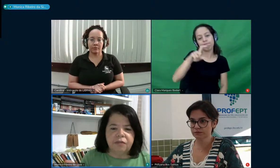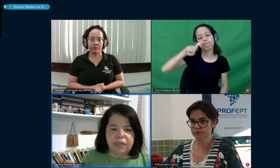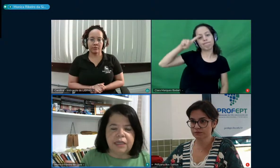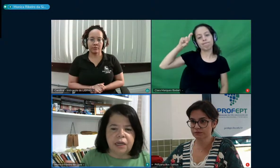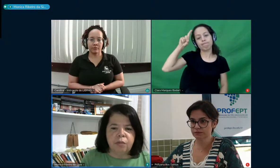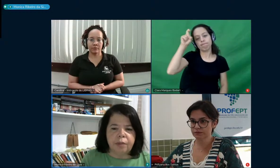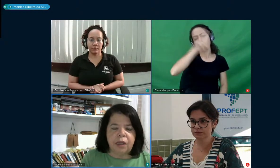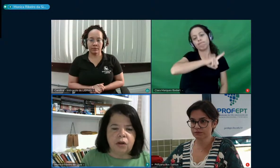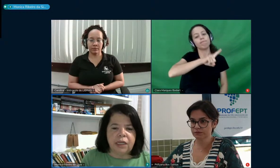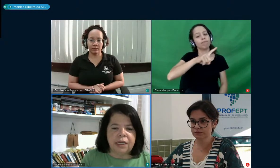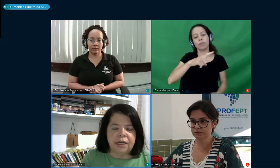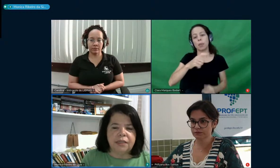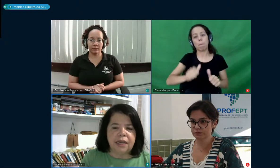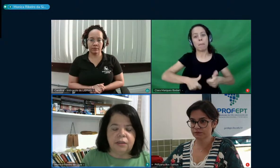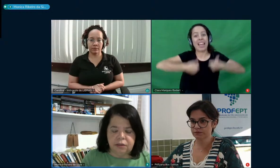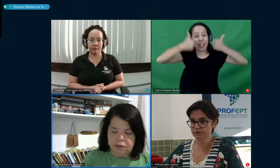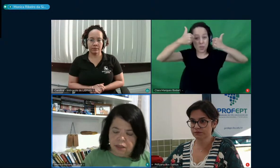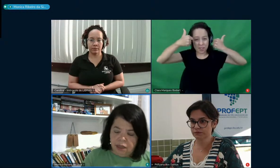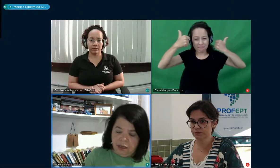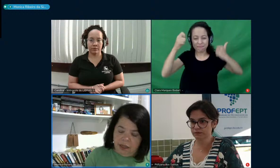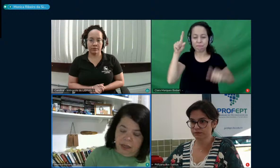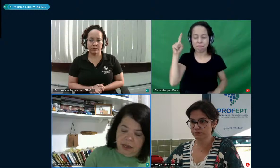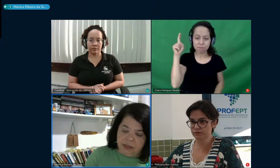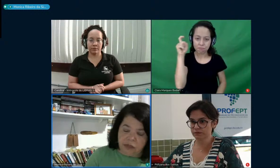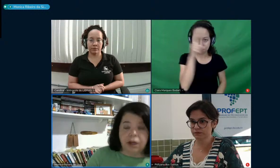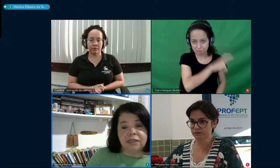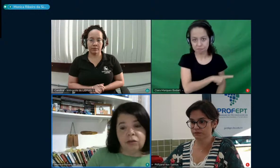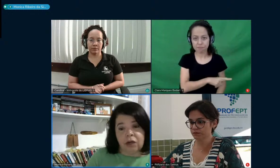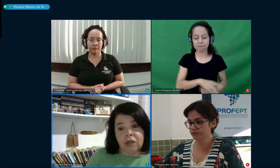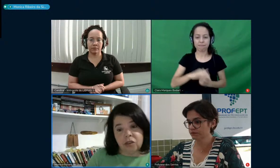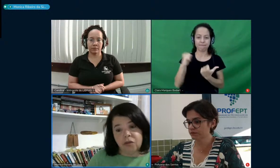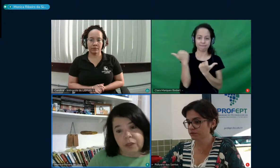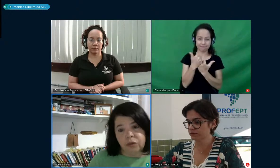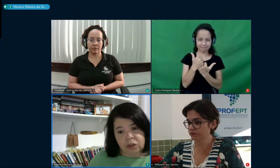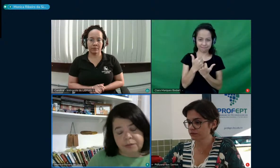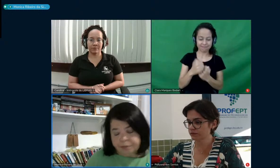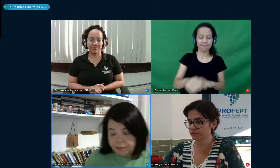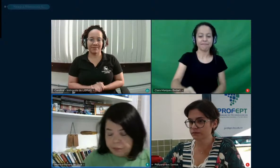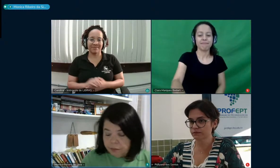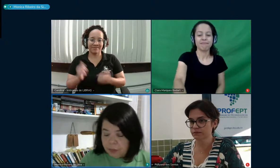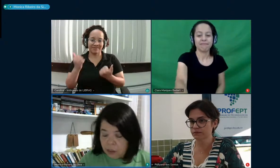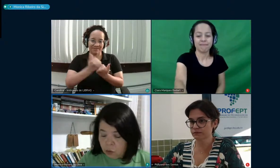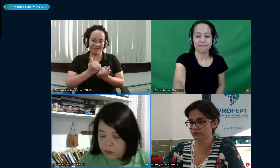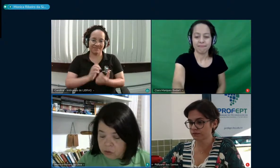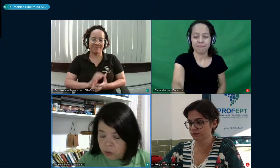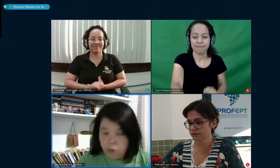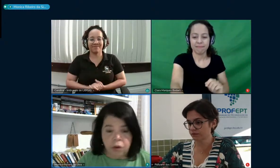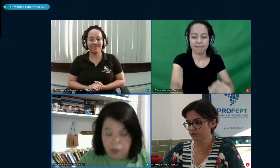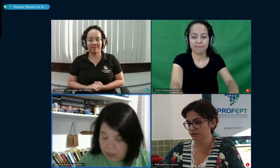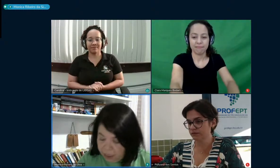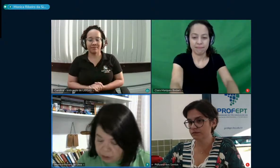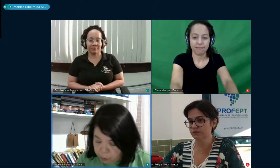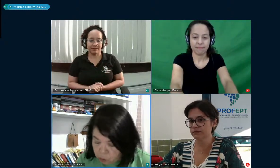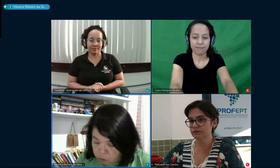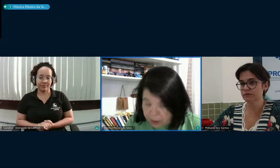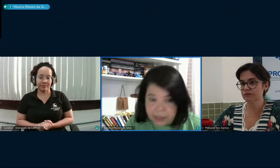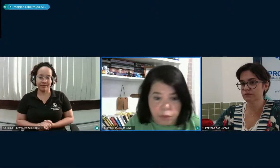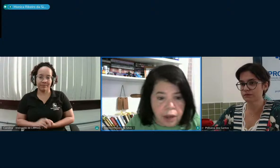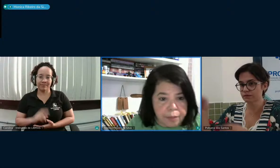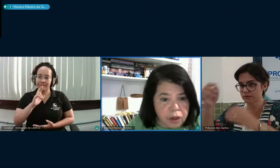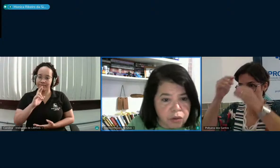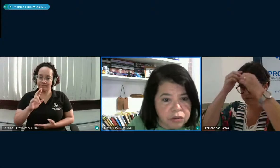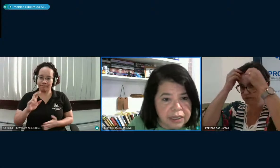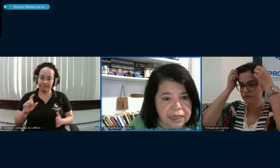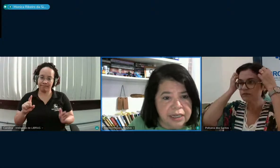gente vai ter uma melhoria, né, da educação da nossa juventude. E com isso eu respondo ali